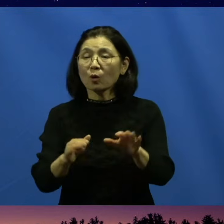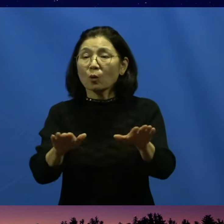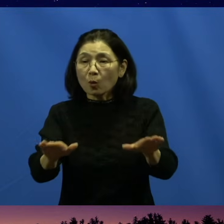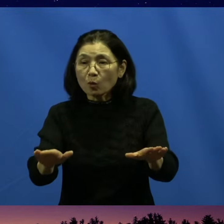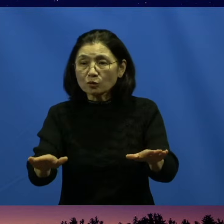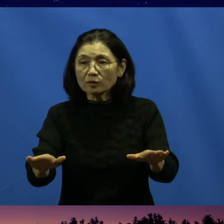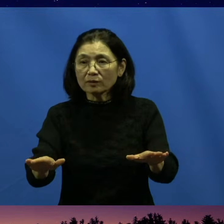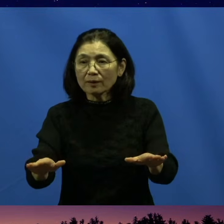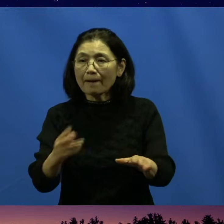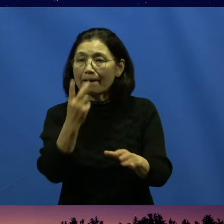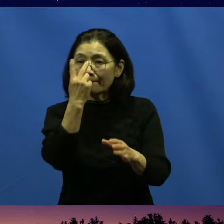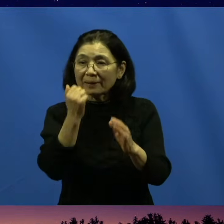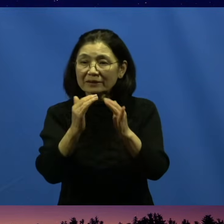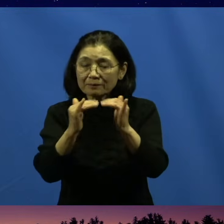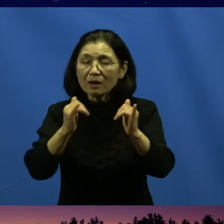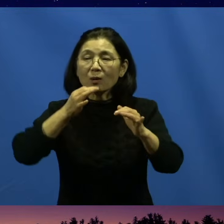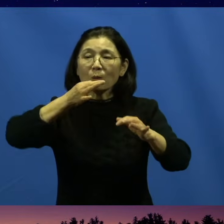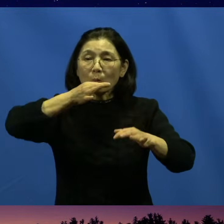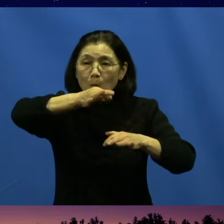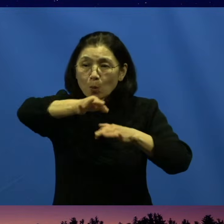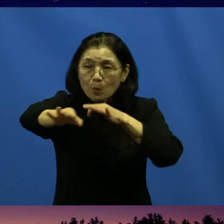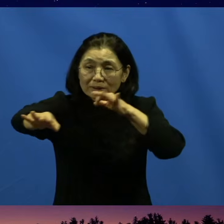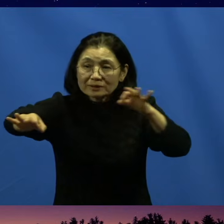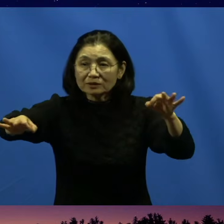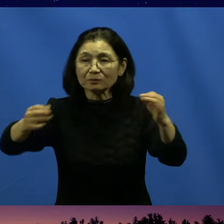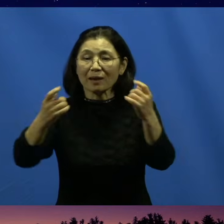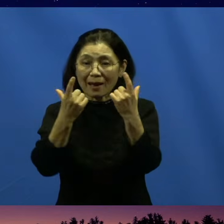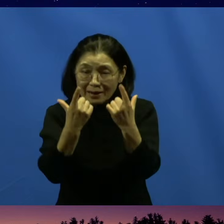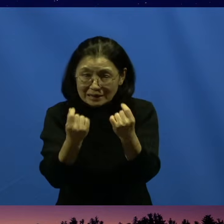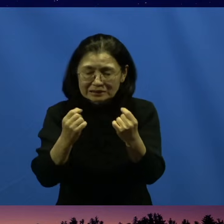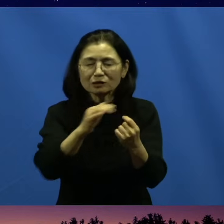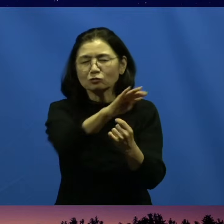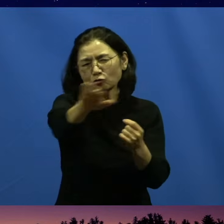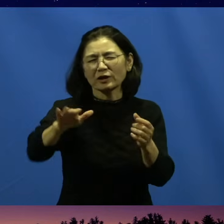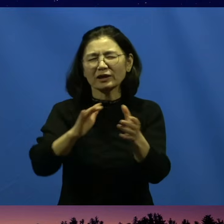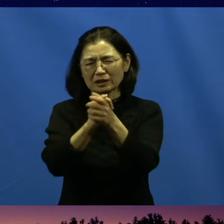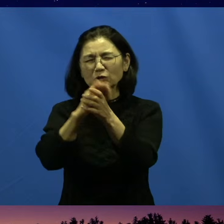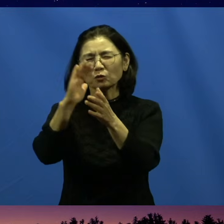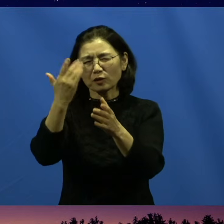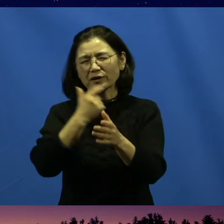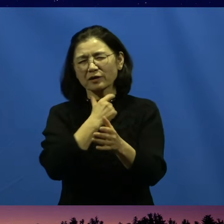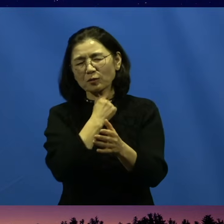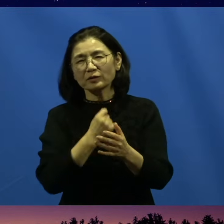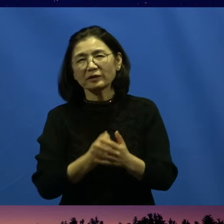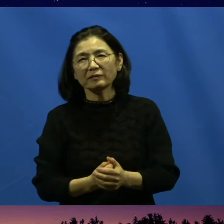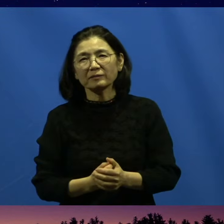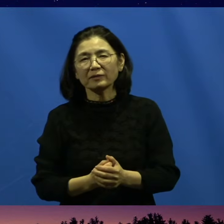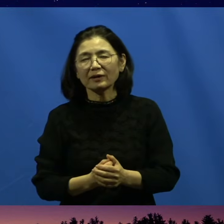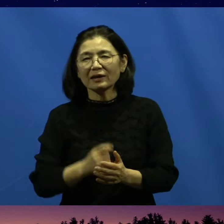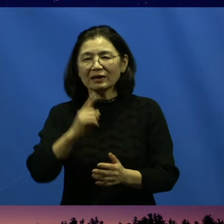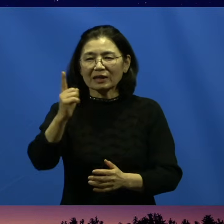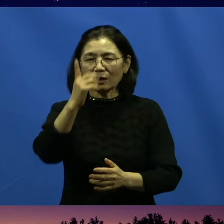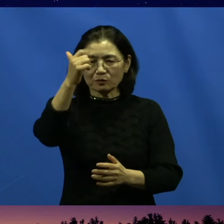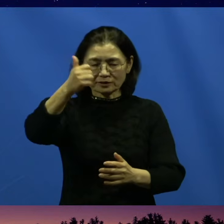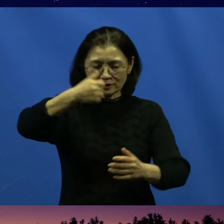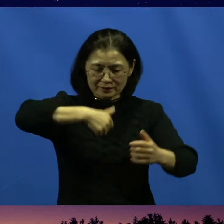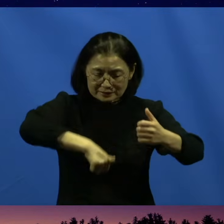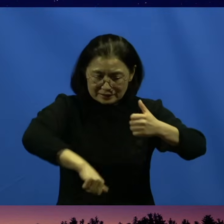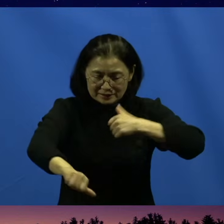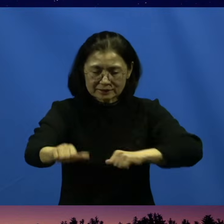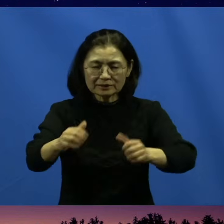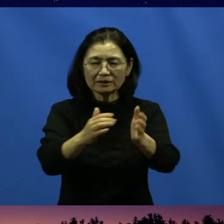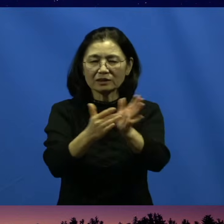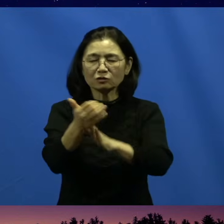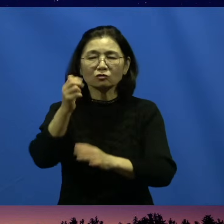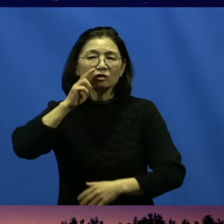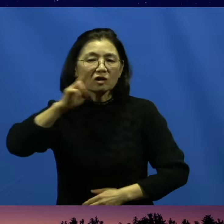오늘 바디메오의 외침이 우리의 기도가 되기를 소망합니다. 다윗의 자손 예수여 나를 불쌍히